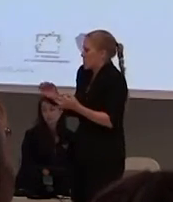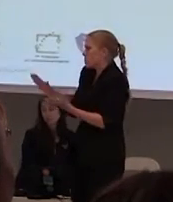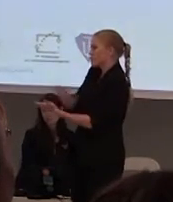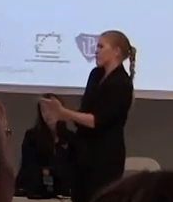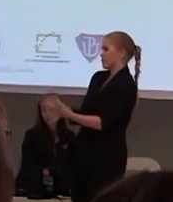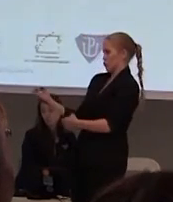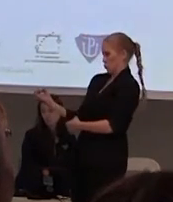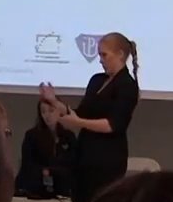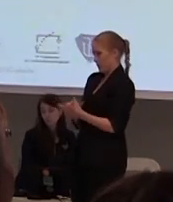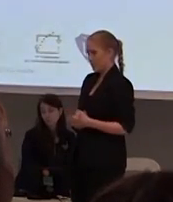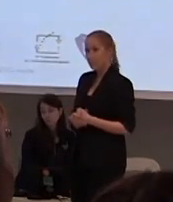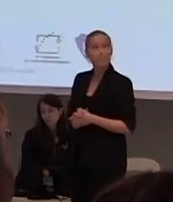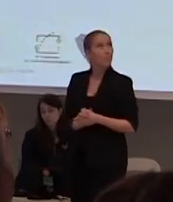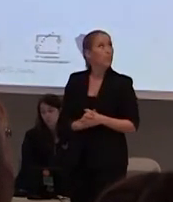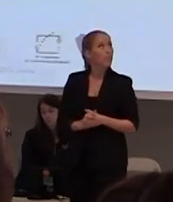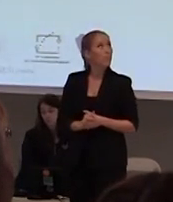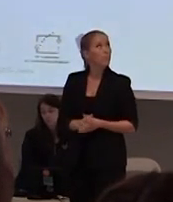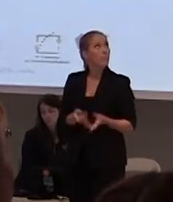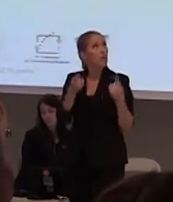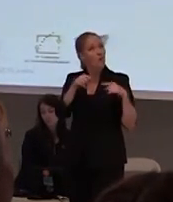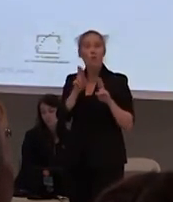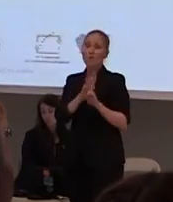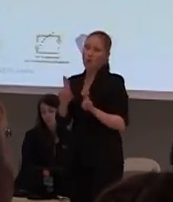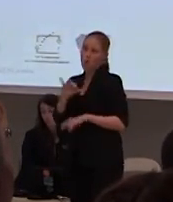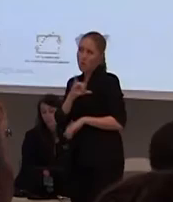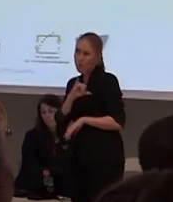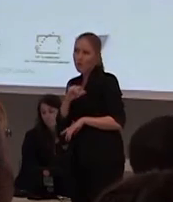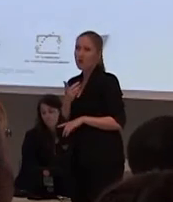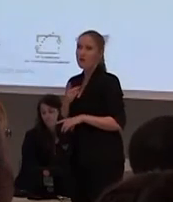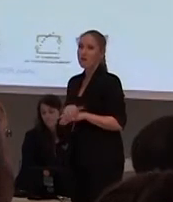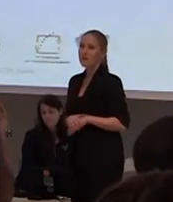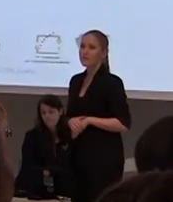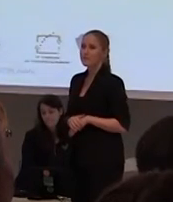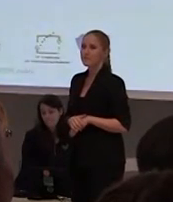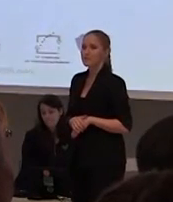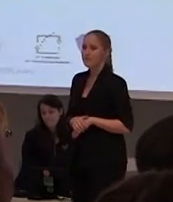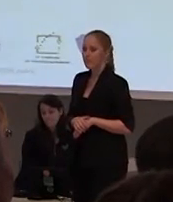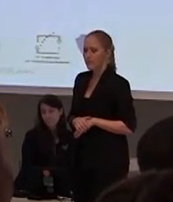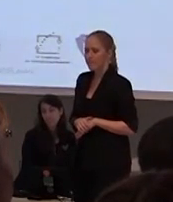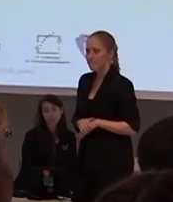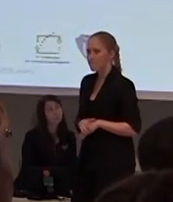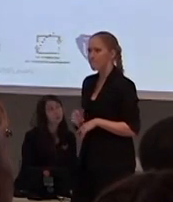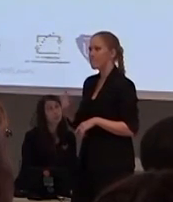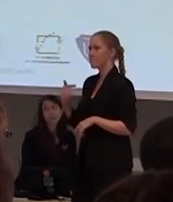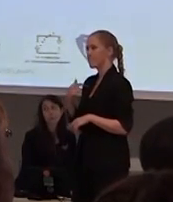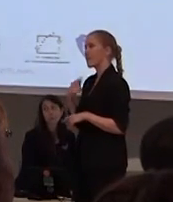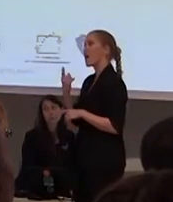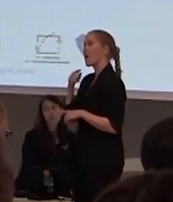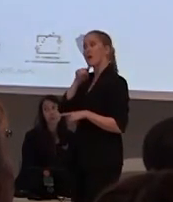A pojďme se teď, prosím vás, podívat, toto vás možná bude víc zajímat, než ty vlastně podporná opatření. A já teď řeknu jednu